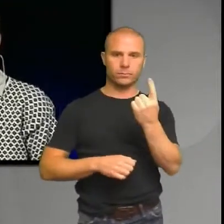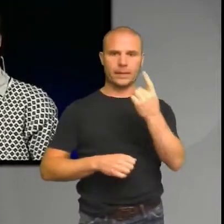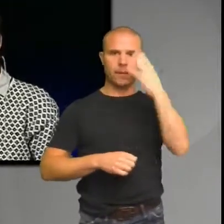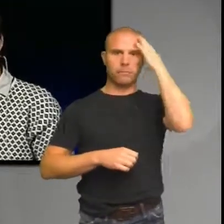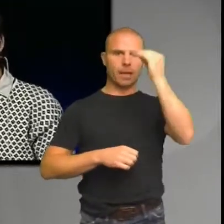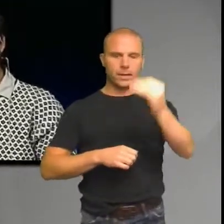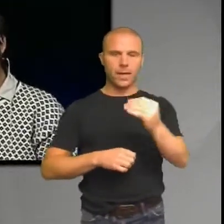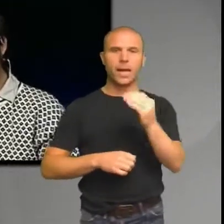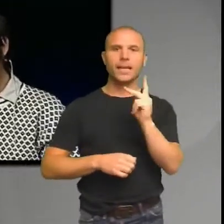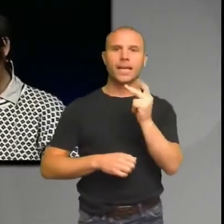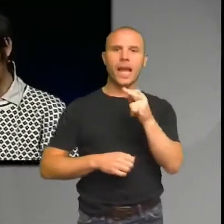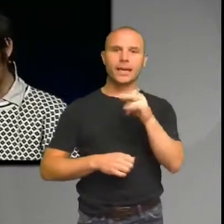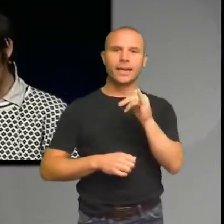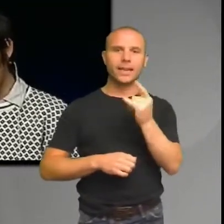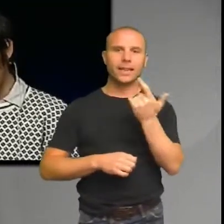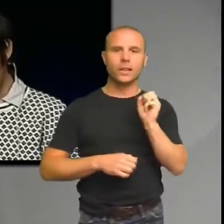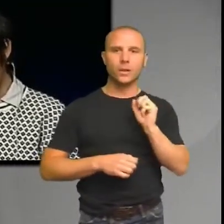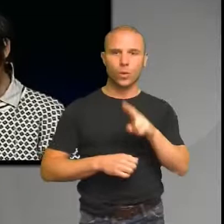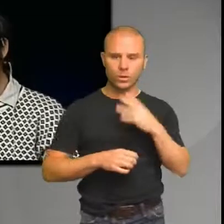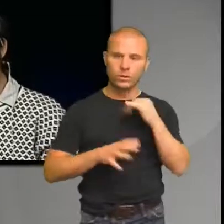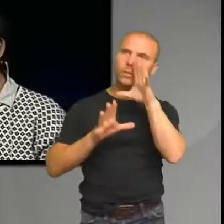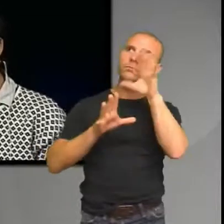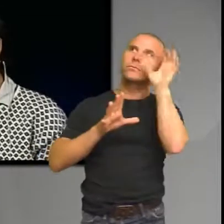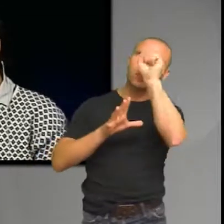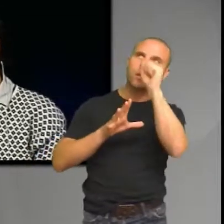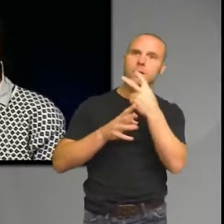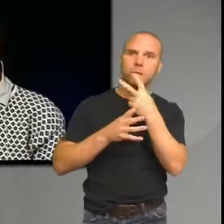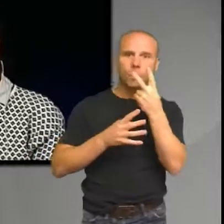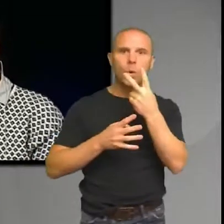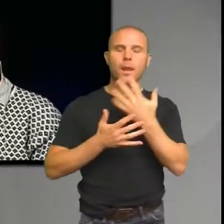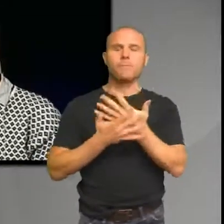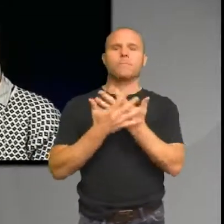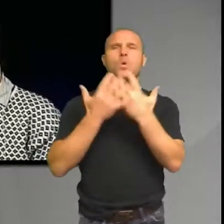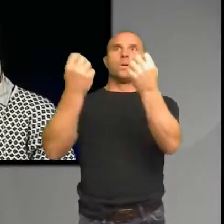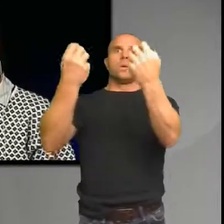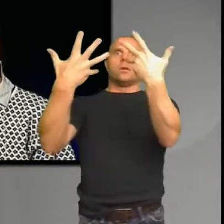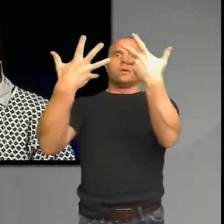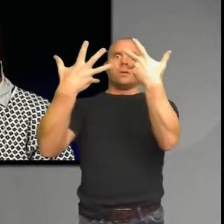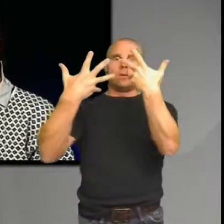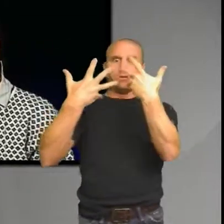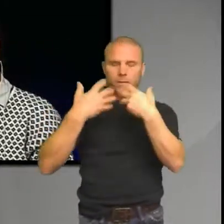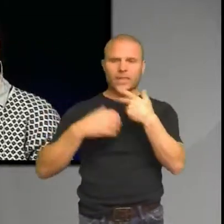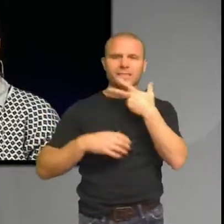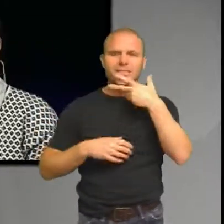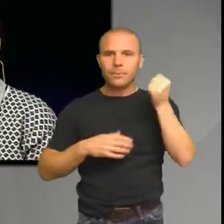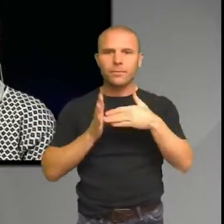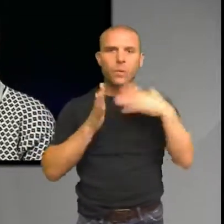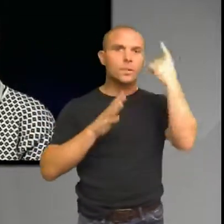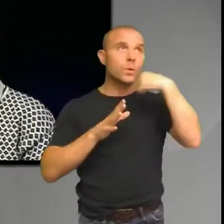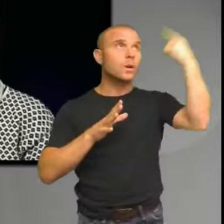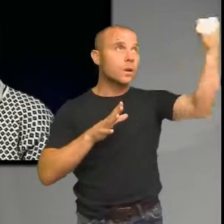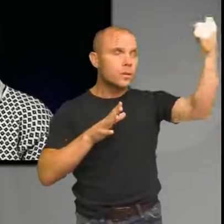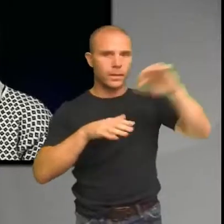solfläckar och stora flares med en massiv CME som nådde jorden på bara 18 timmar.